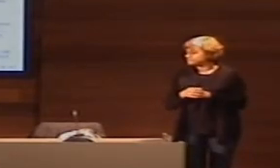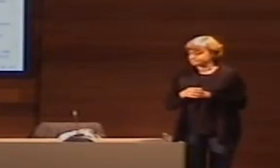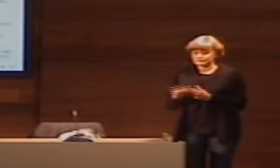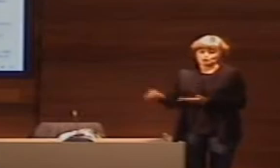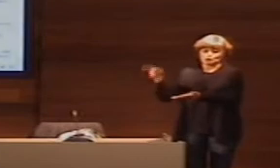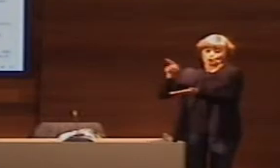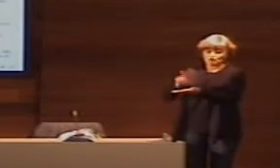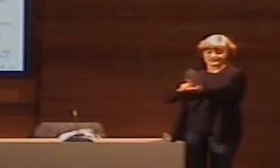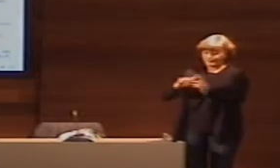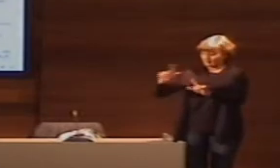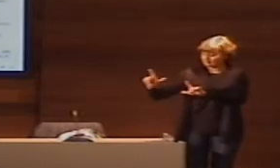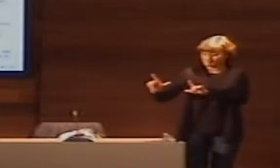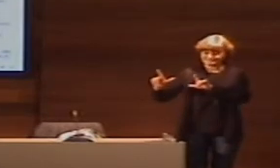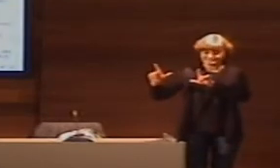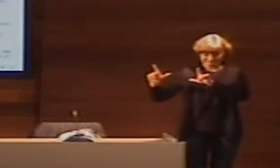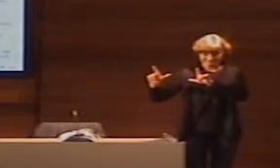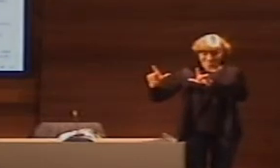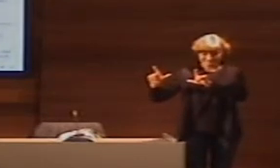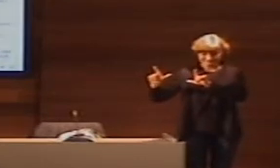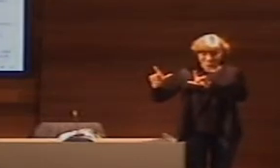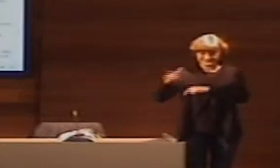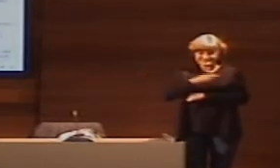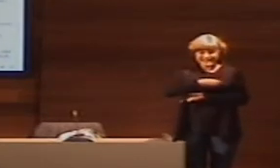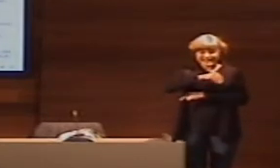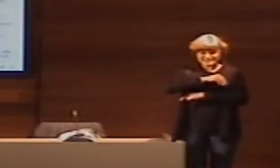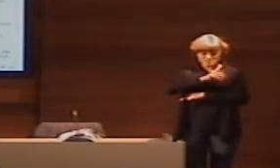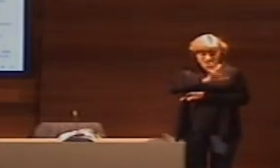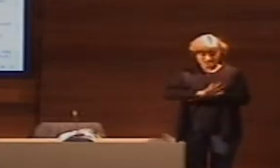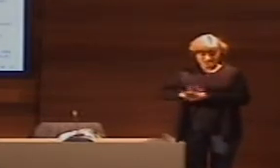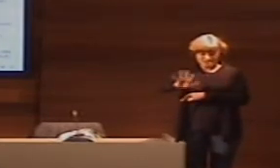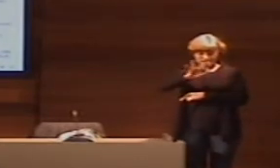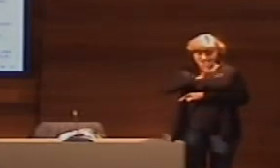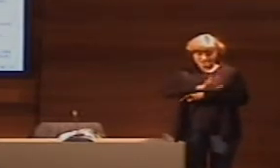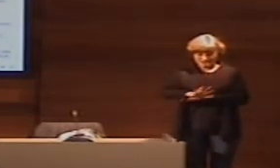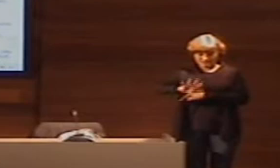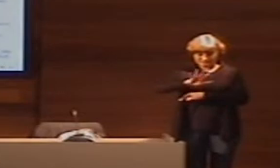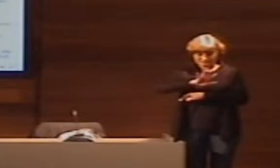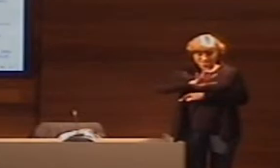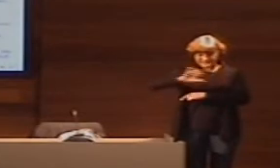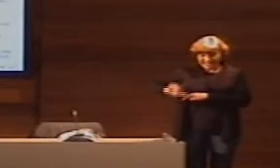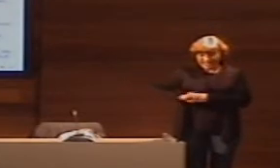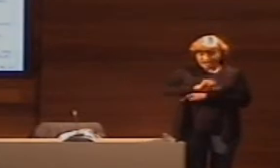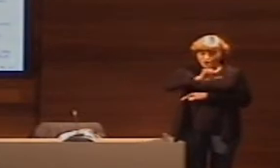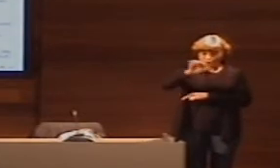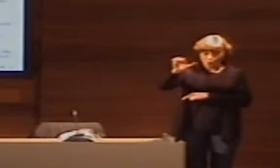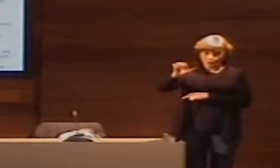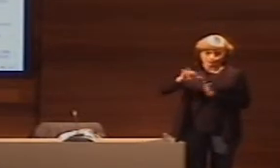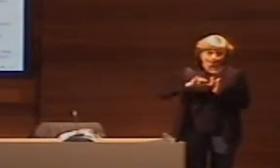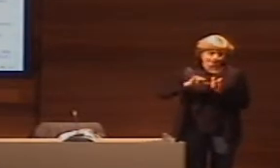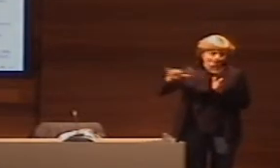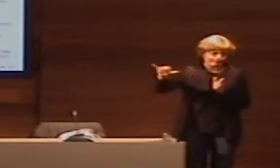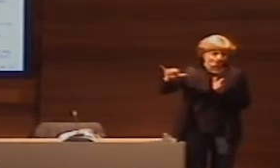Vemos de nuevo cómo España en su conjunto, en el medio, está lejos de la